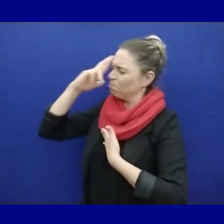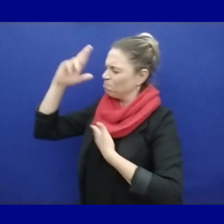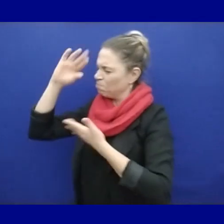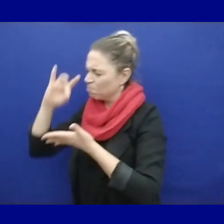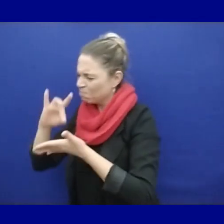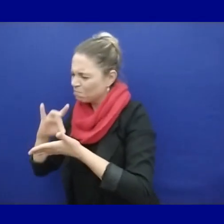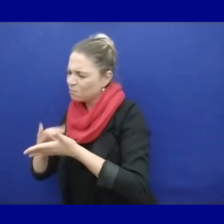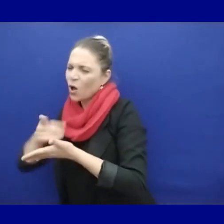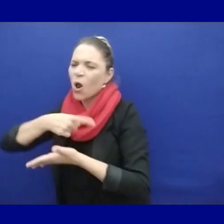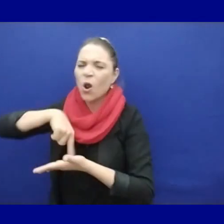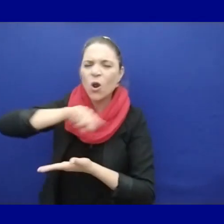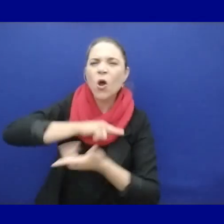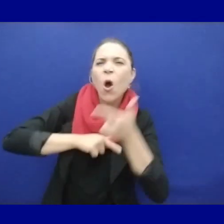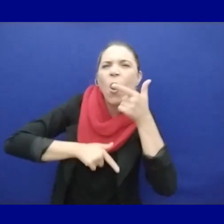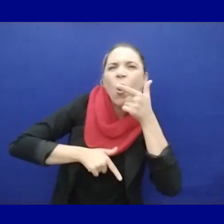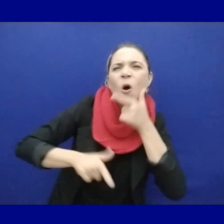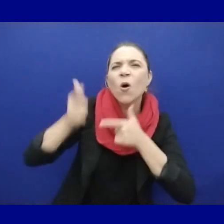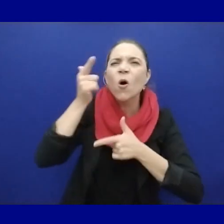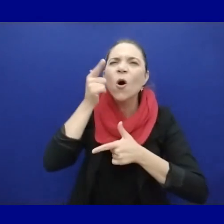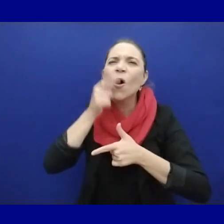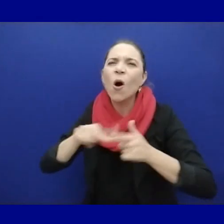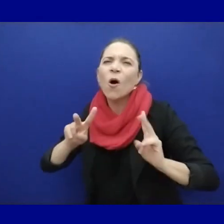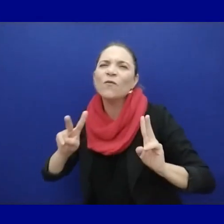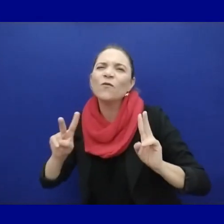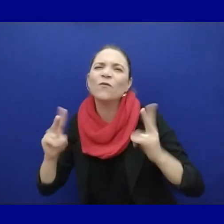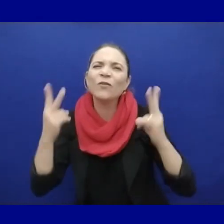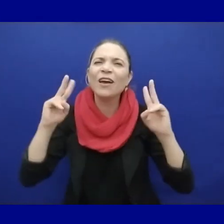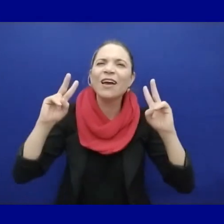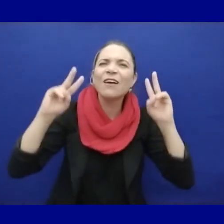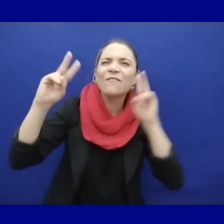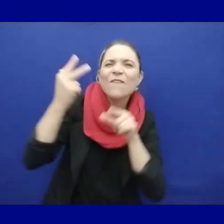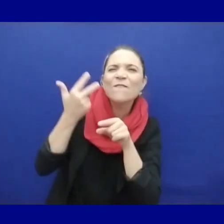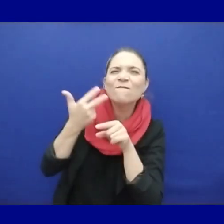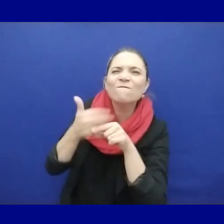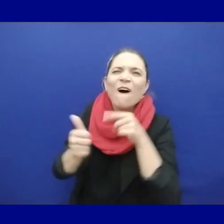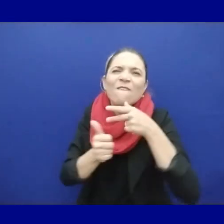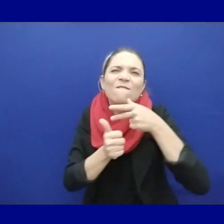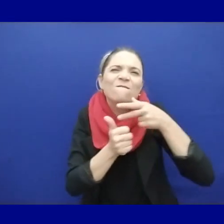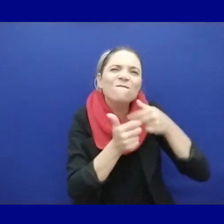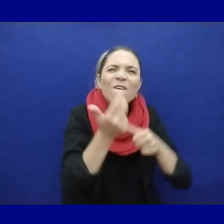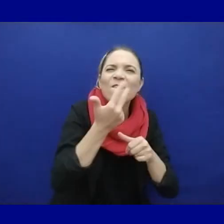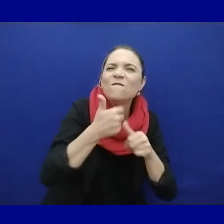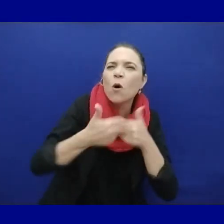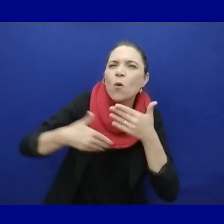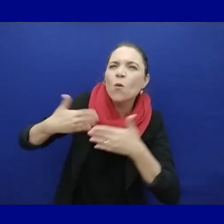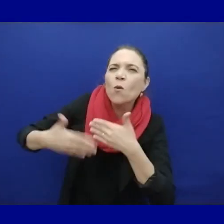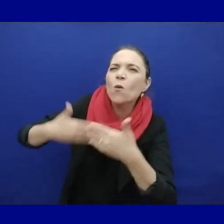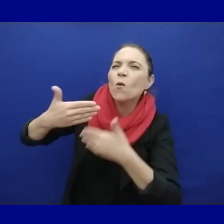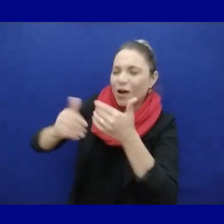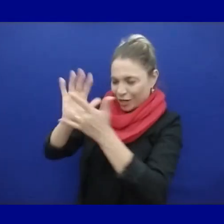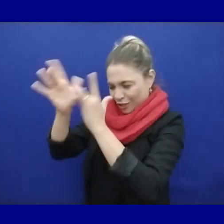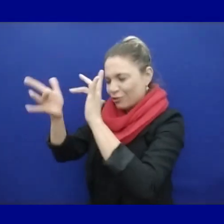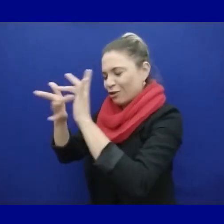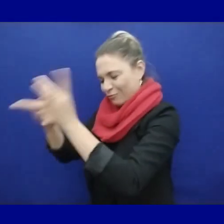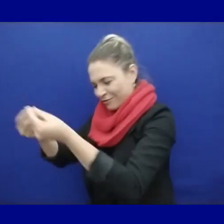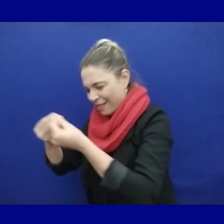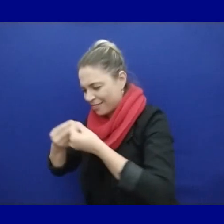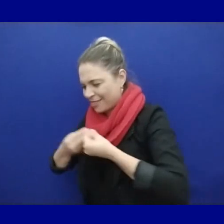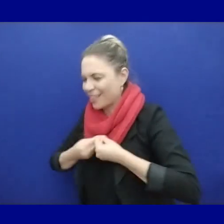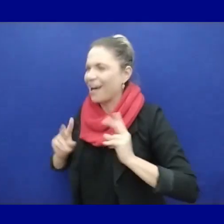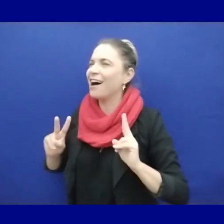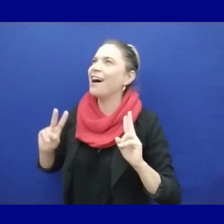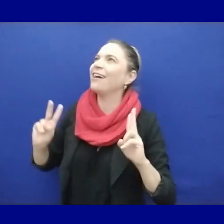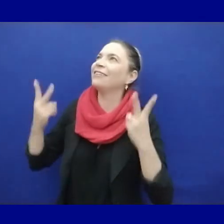Senhor. Sempre vencendo, muito valoroso, Cristo Jesus, o